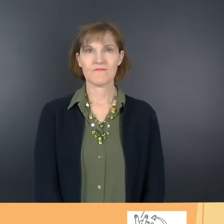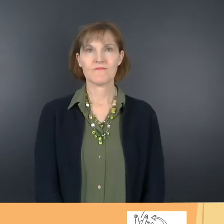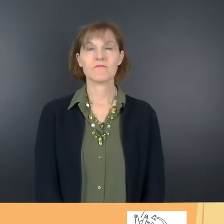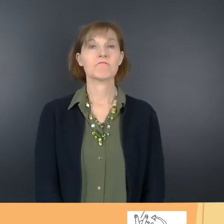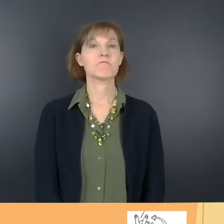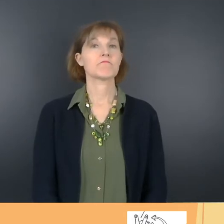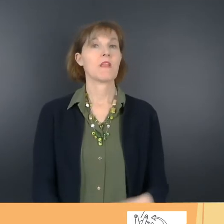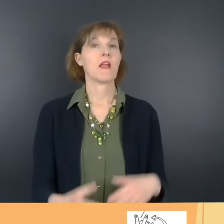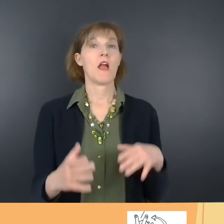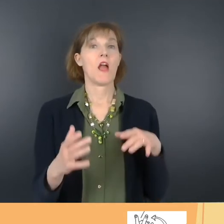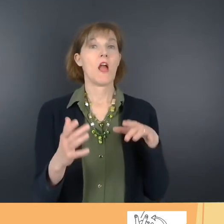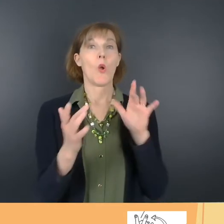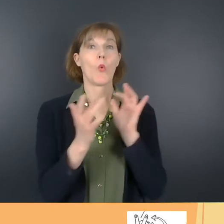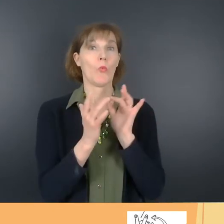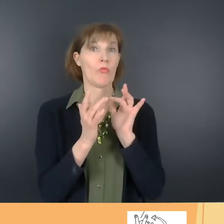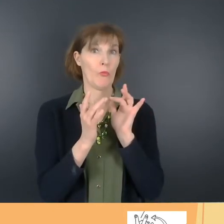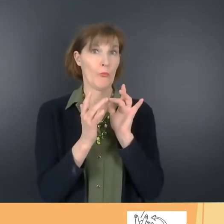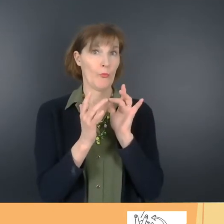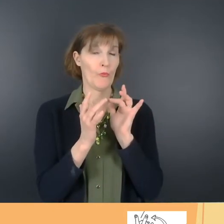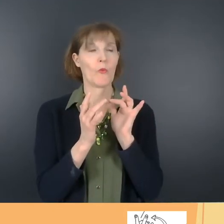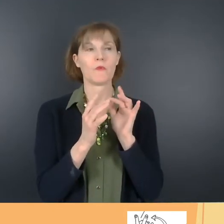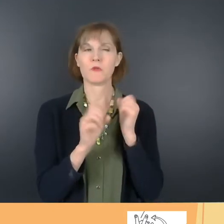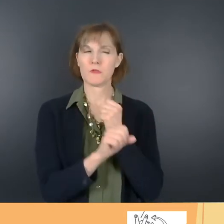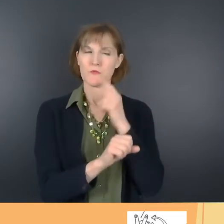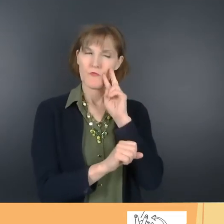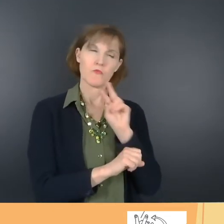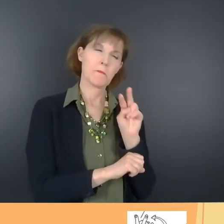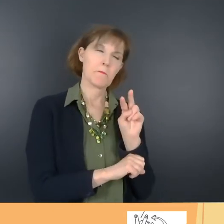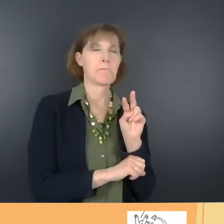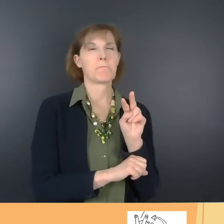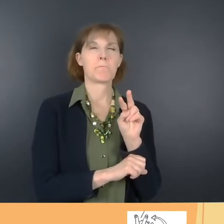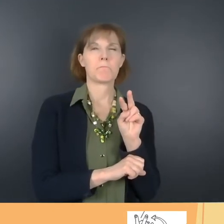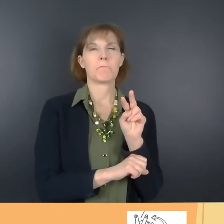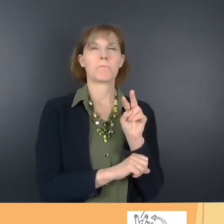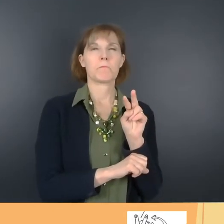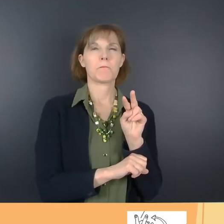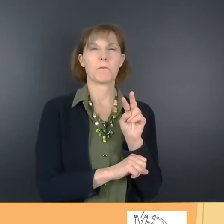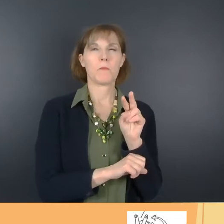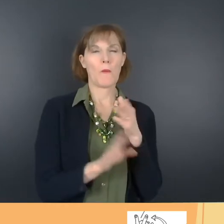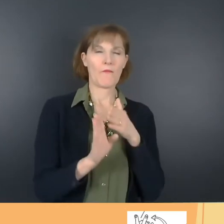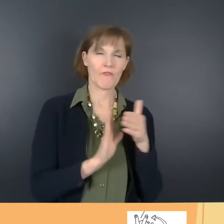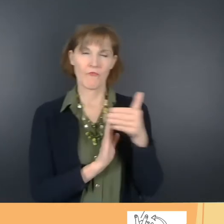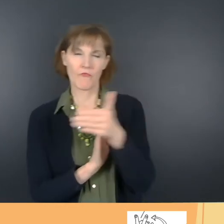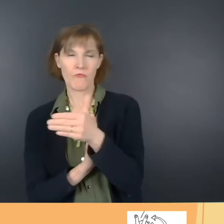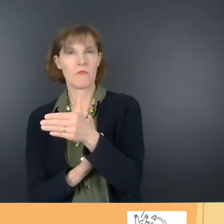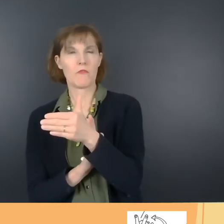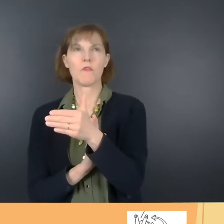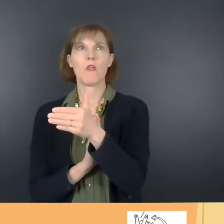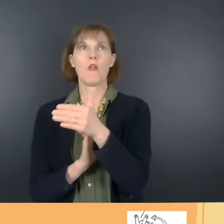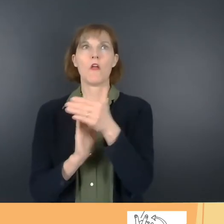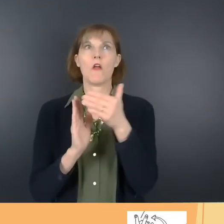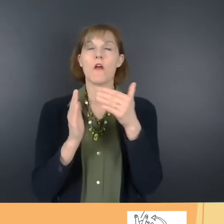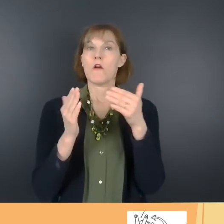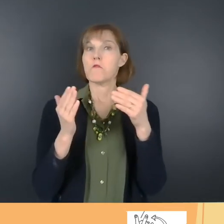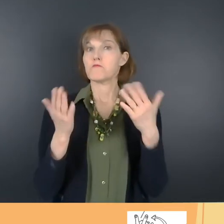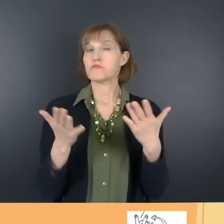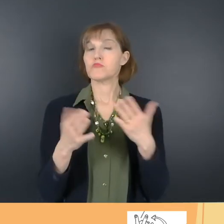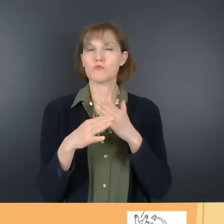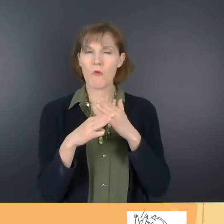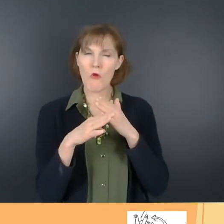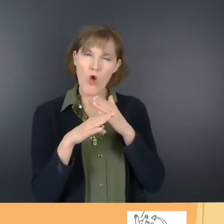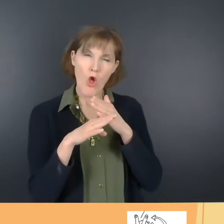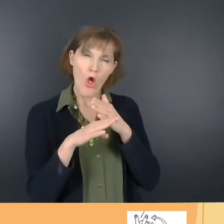Voilà. Et là, connexion. Et il me dit, connexion réussie, redirection. Voilà.